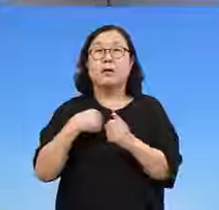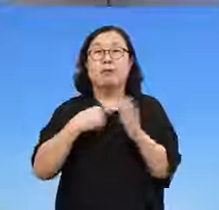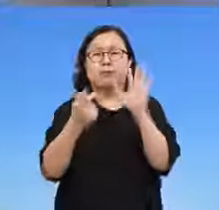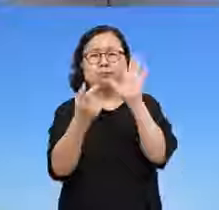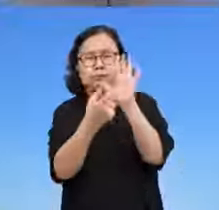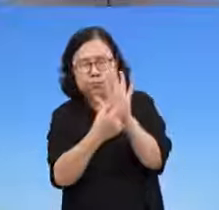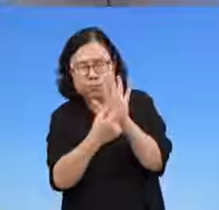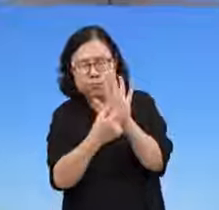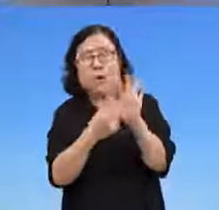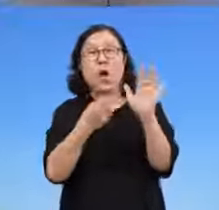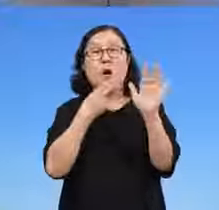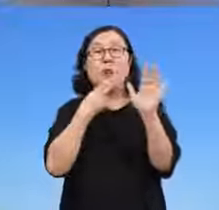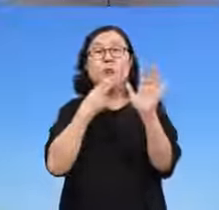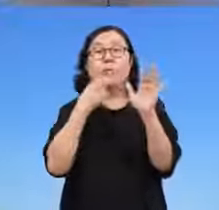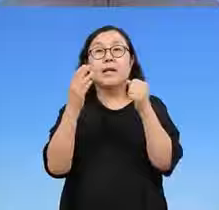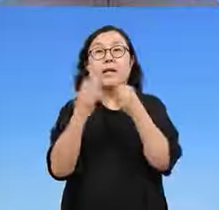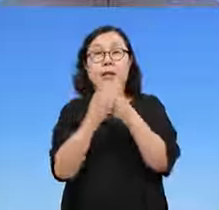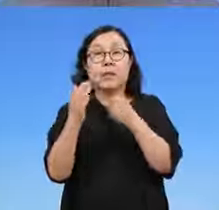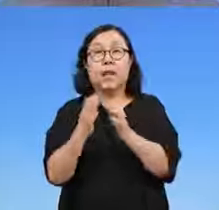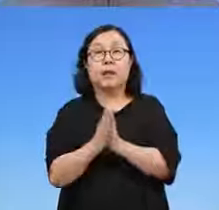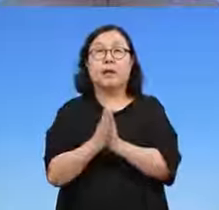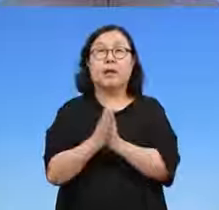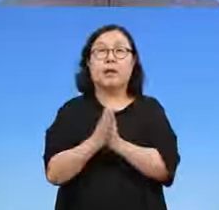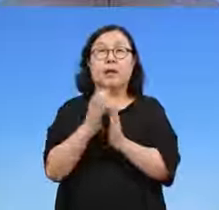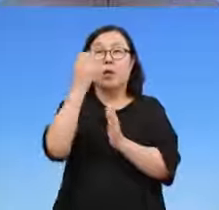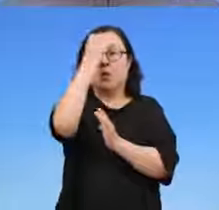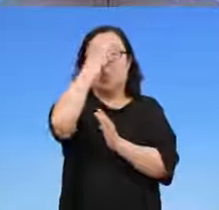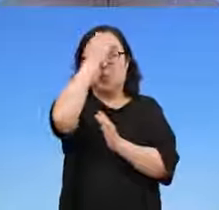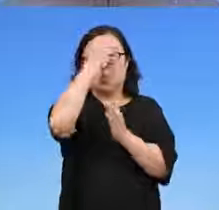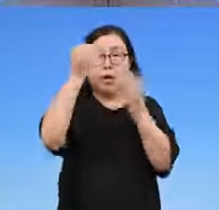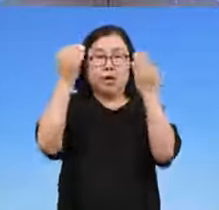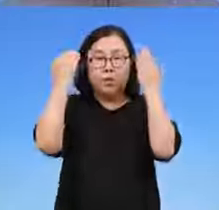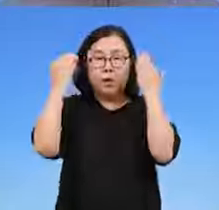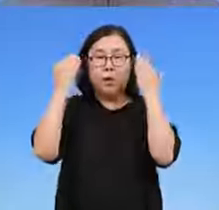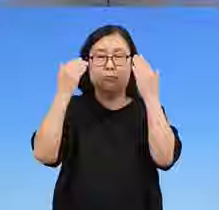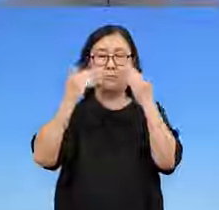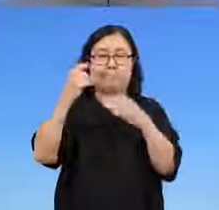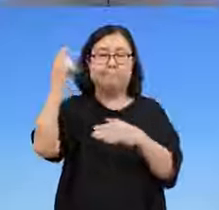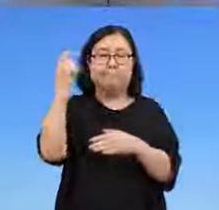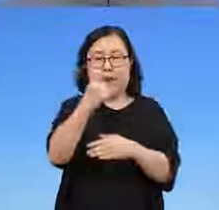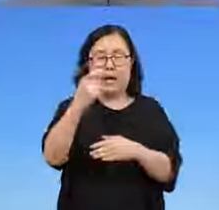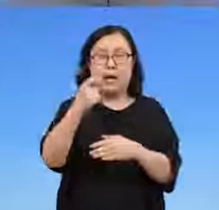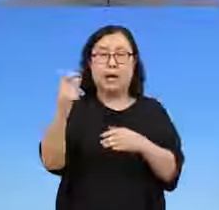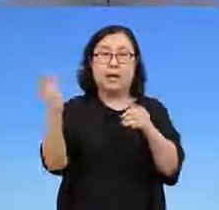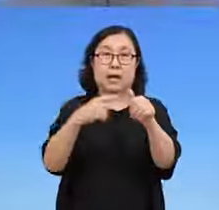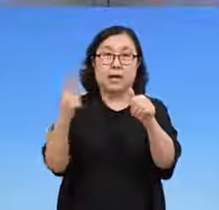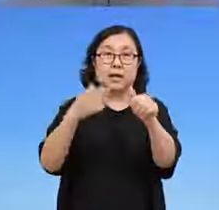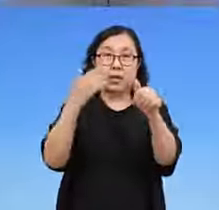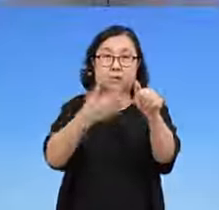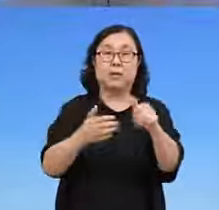위해서 전략적으로 그 아이들을 중학교 때, 고등학교 때는 또 단호하게 또 가르치잖아요.